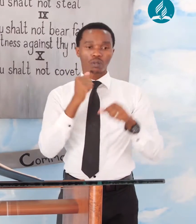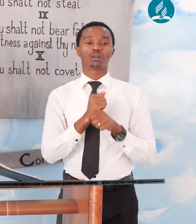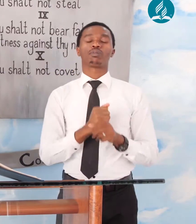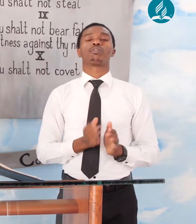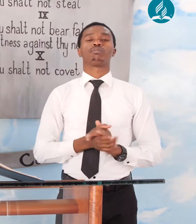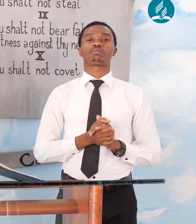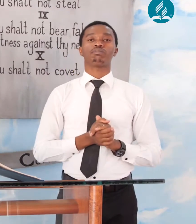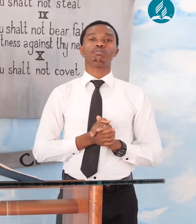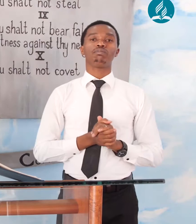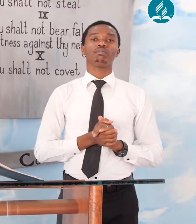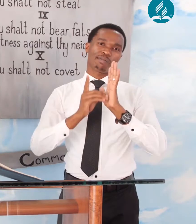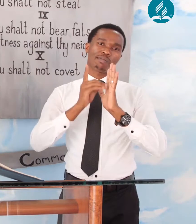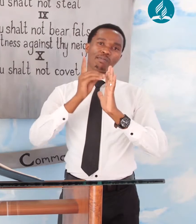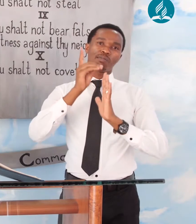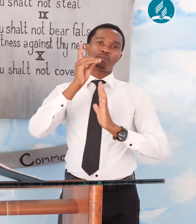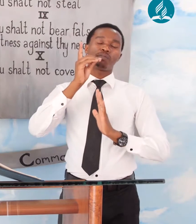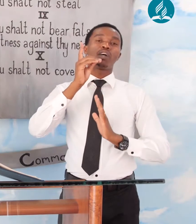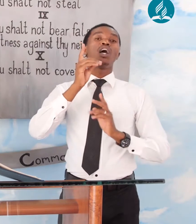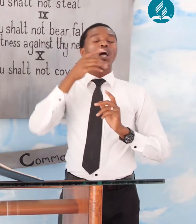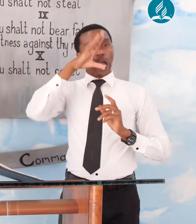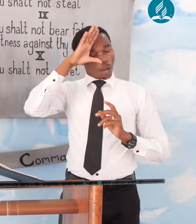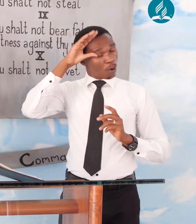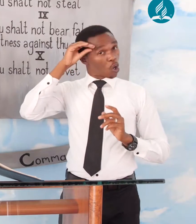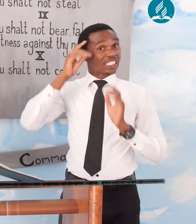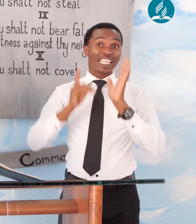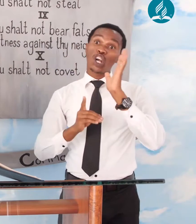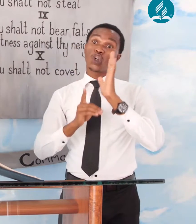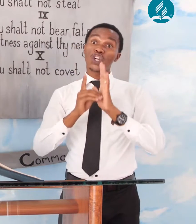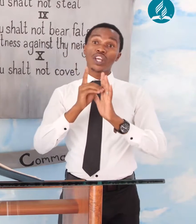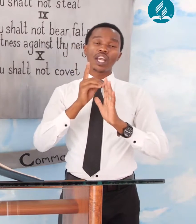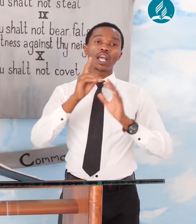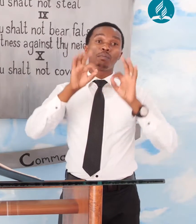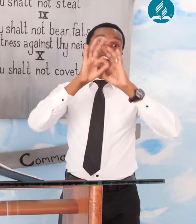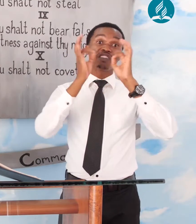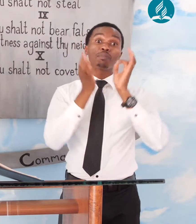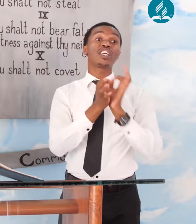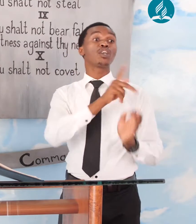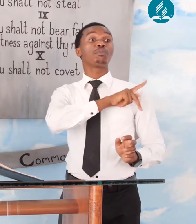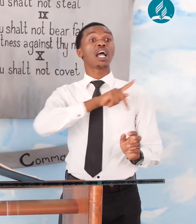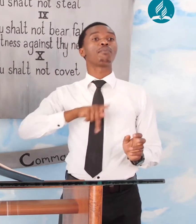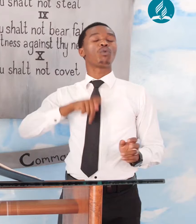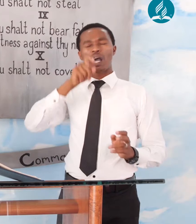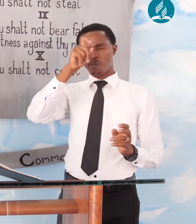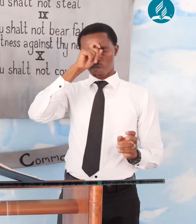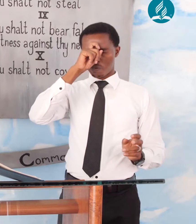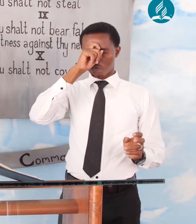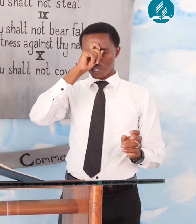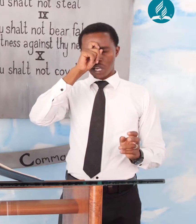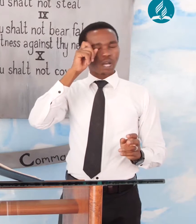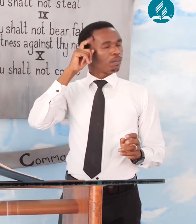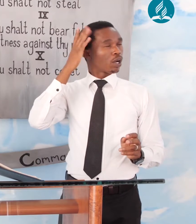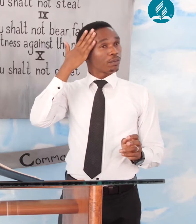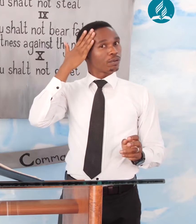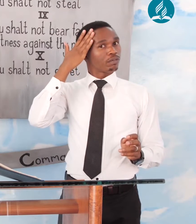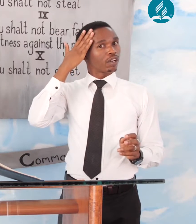reka turebe uko yabyirutse Mose yabyirukiye ibwami murabyumva ngira ngo yari